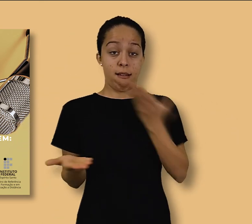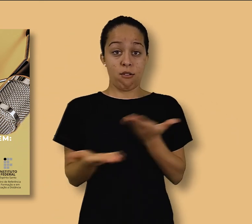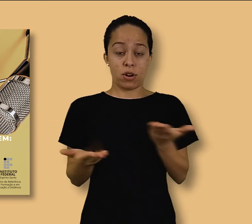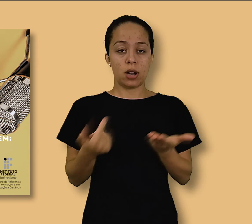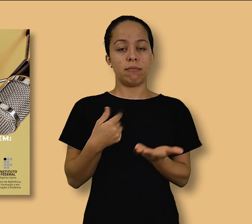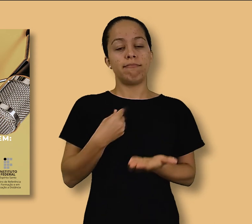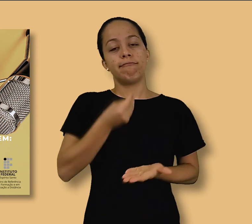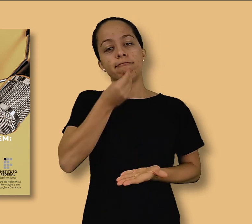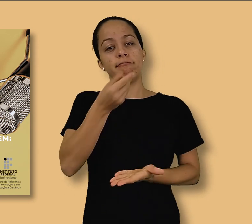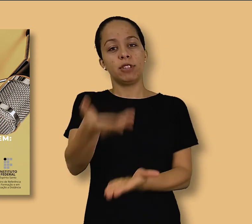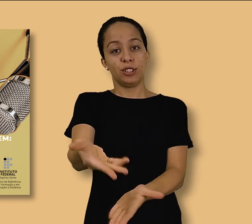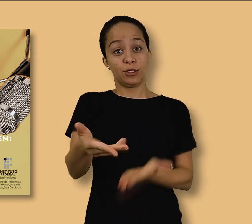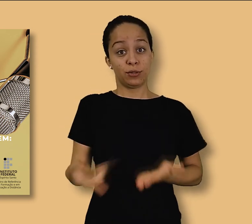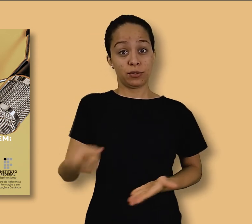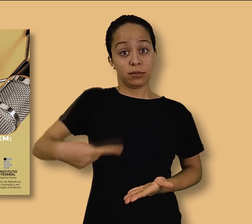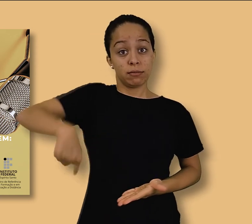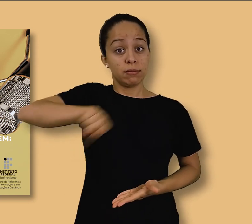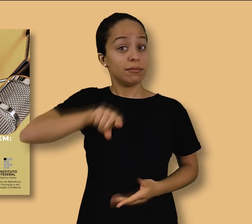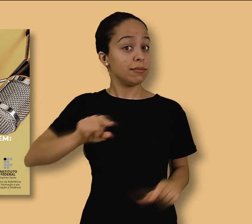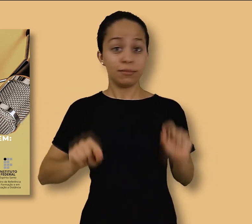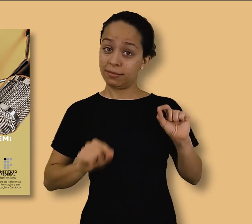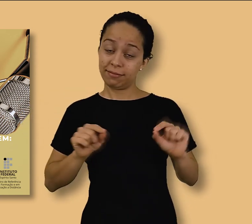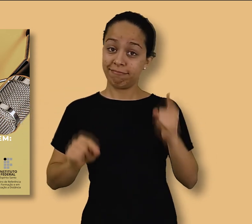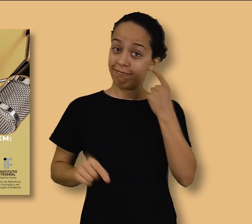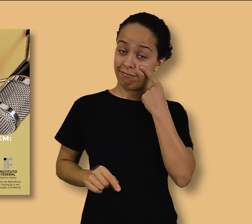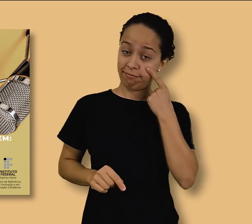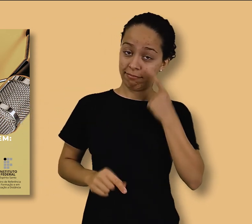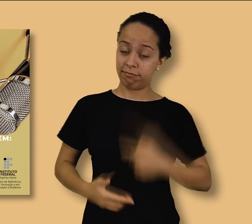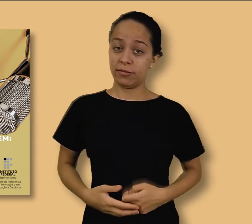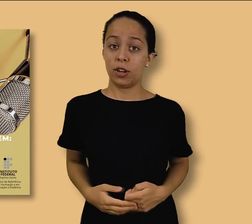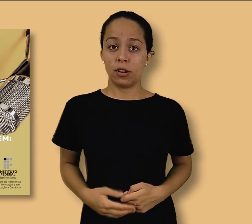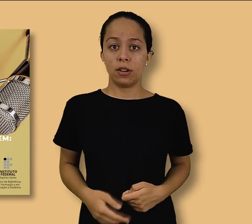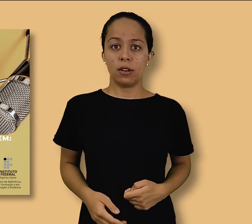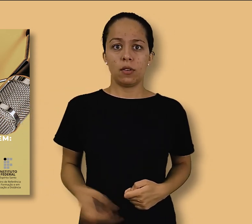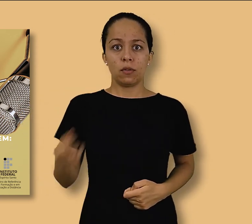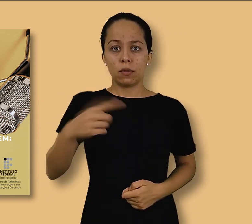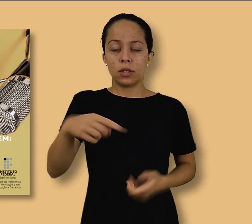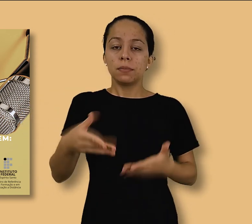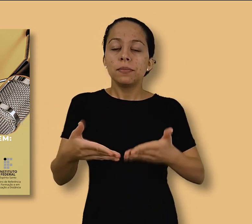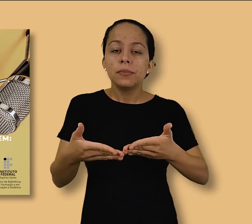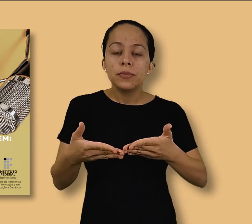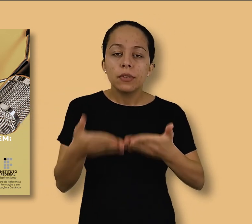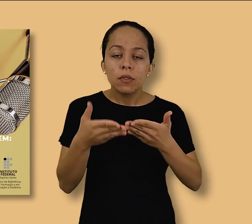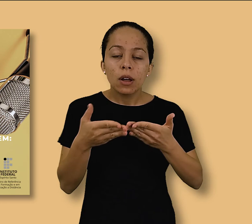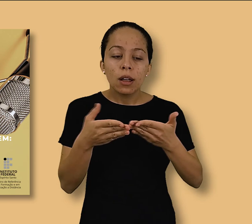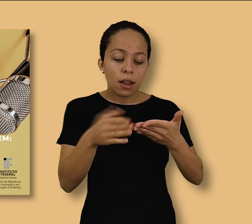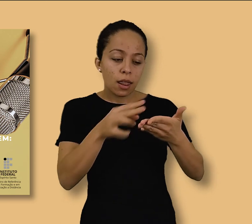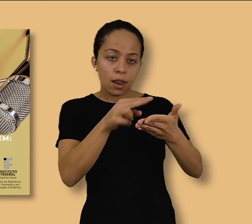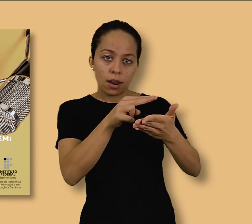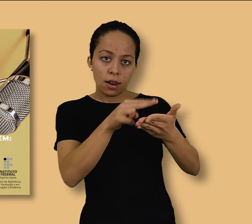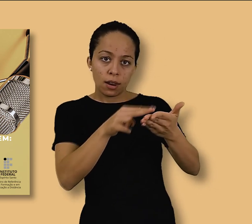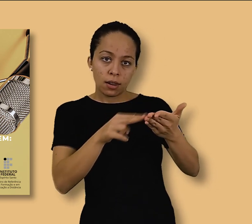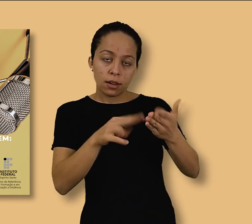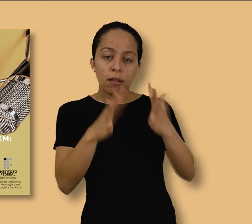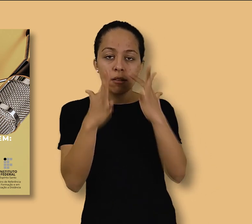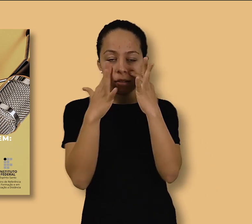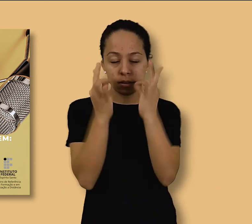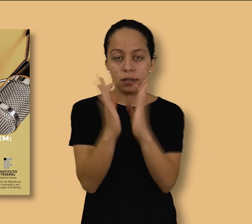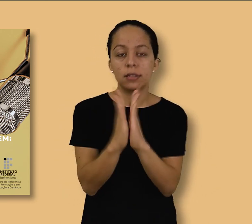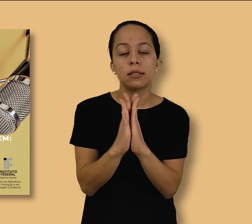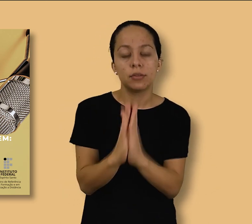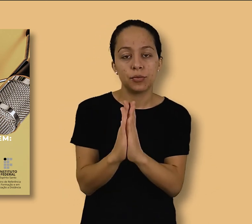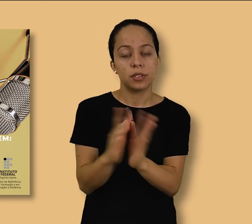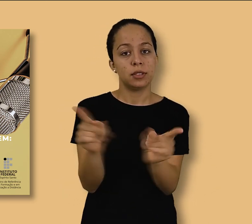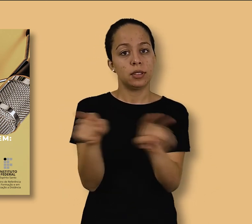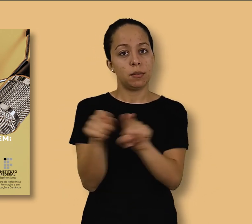o convite que eu faço a vocês é de uma leitura atenta é né de uma leitura de